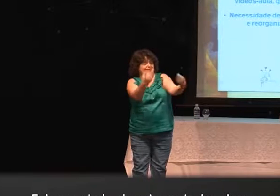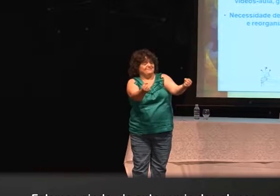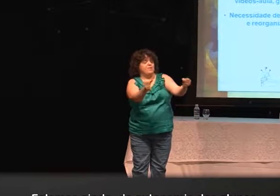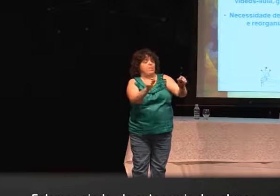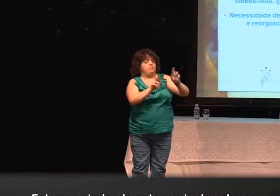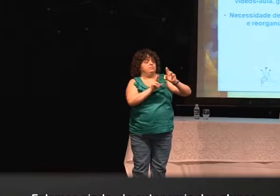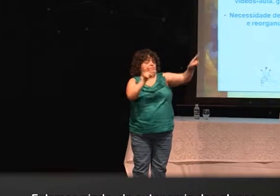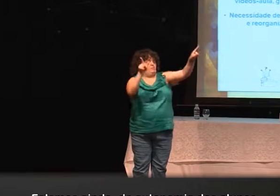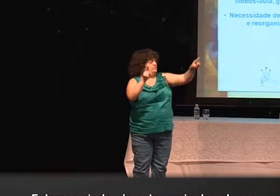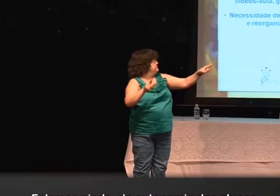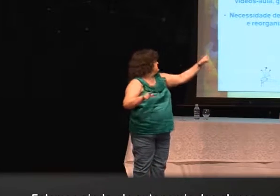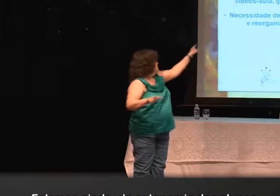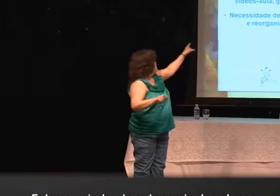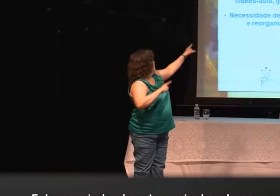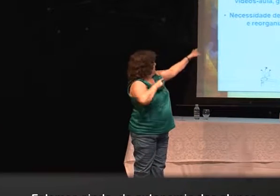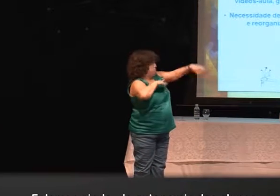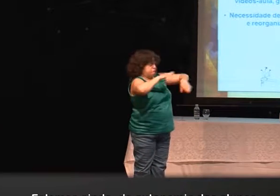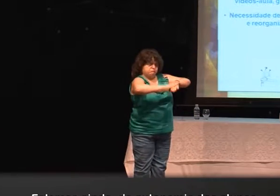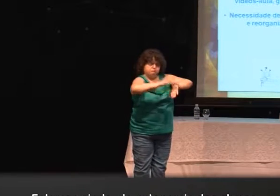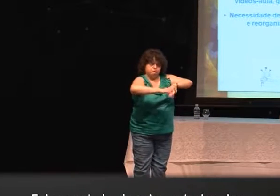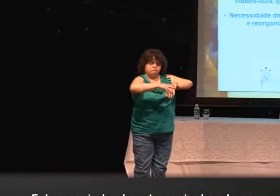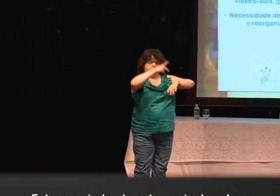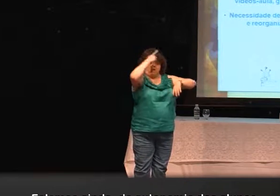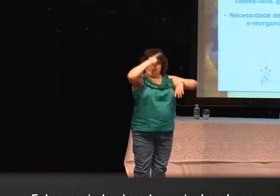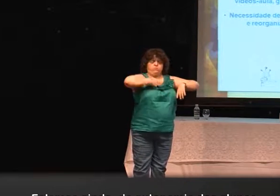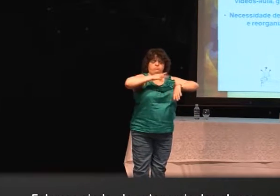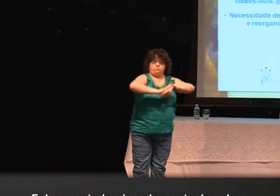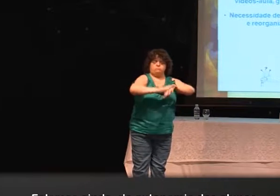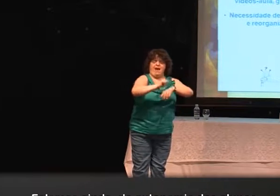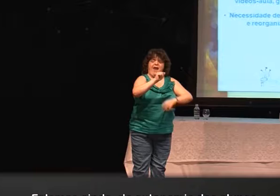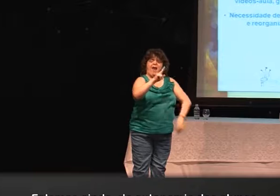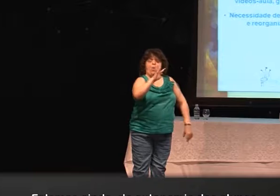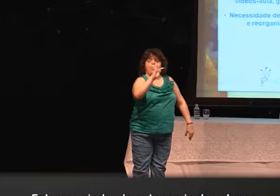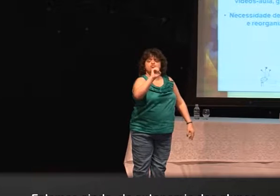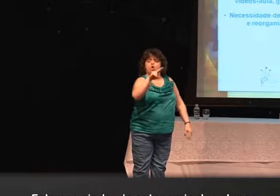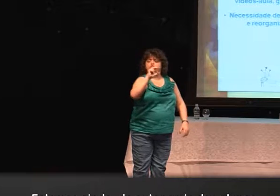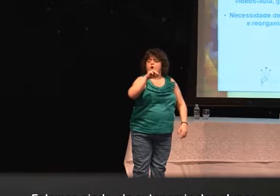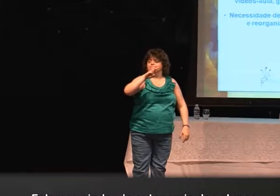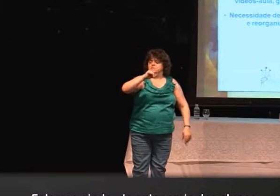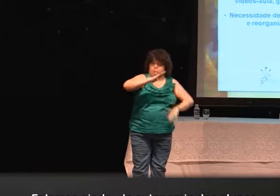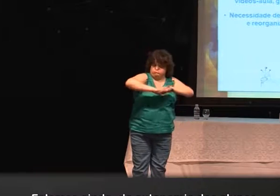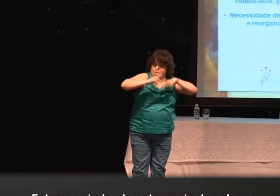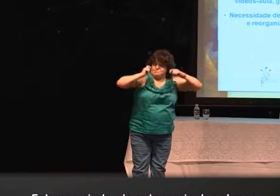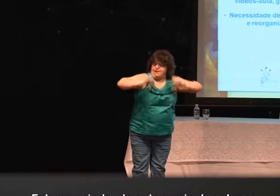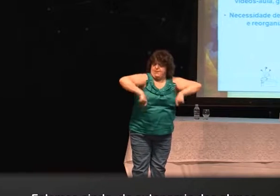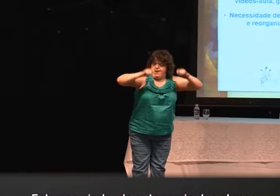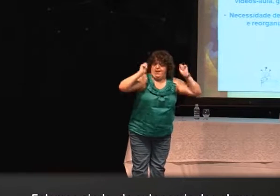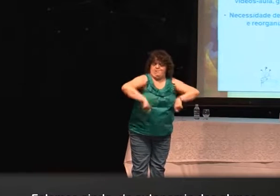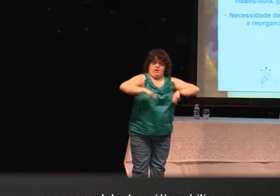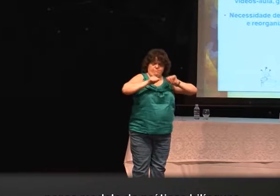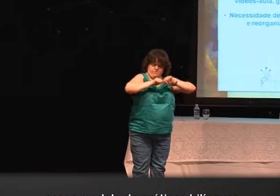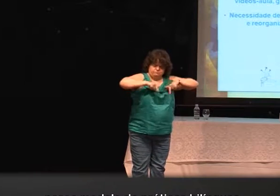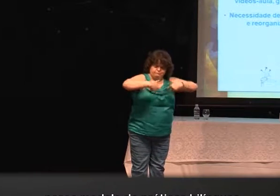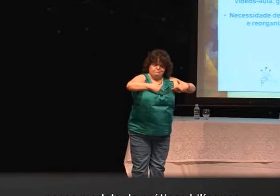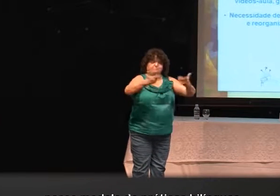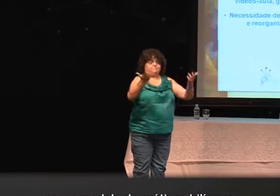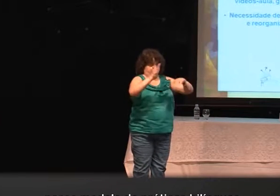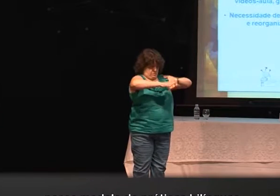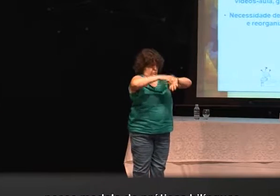sobre os alunos, né? A aceitação dos alunos como autonomia, né, dos alunos das práticas